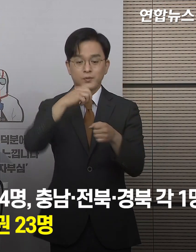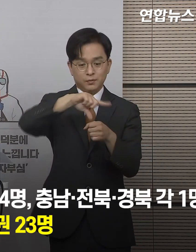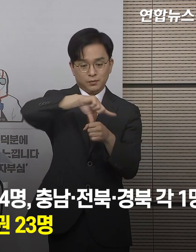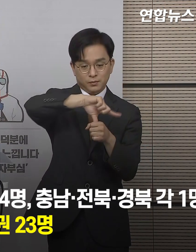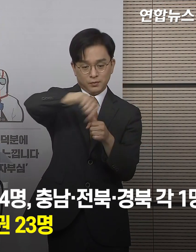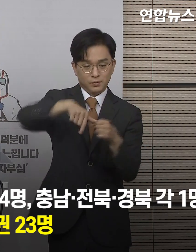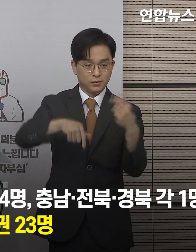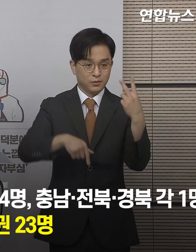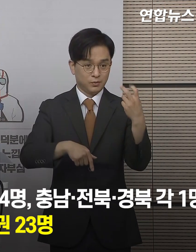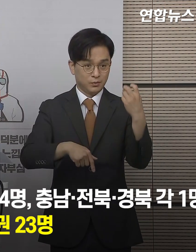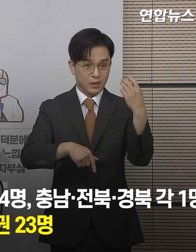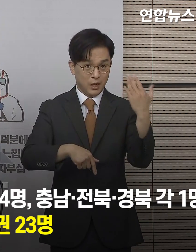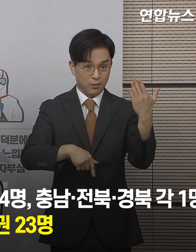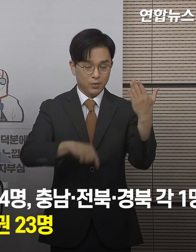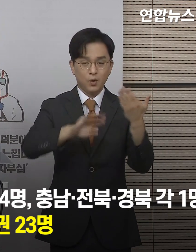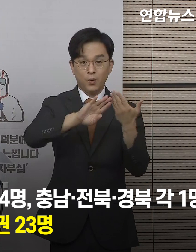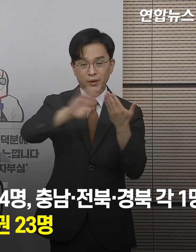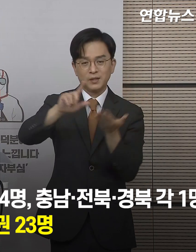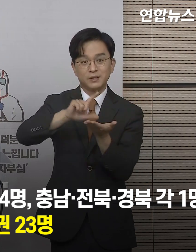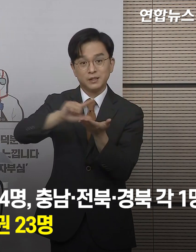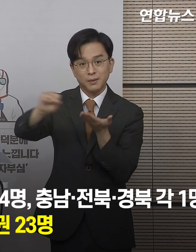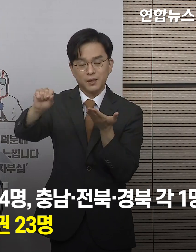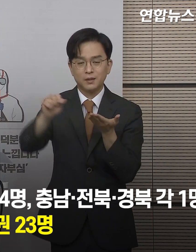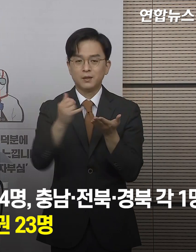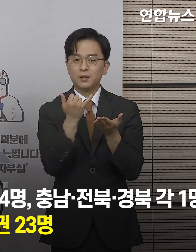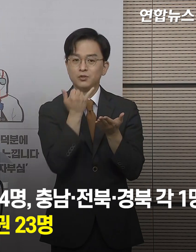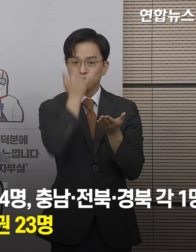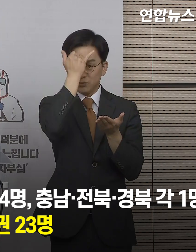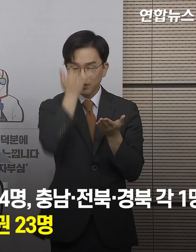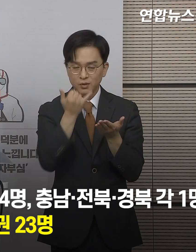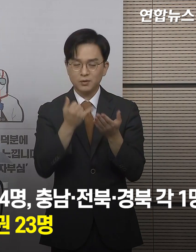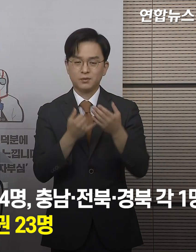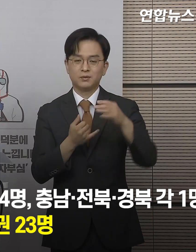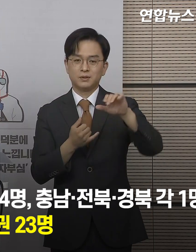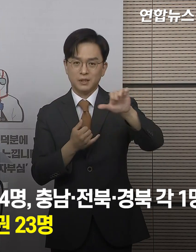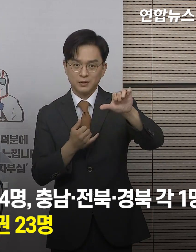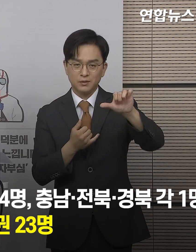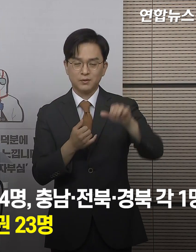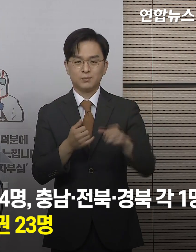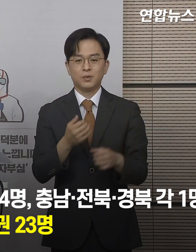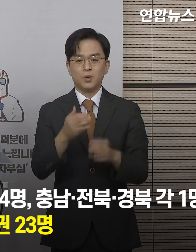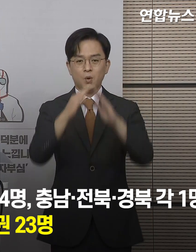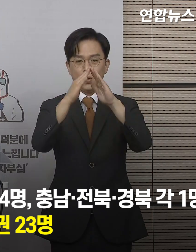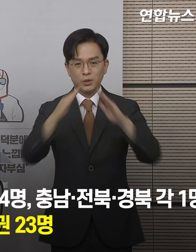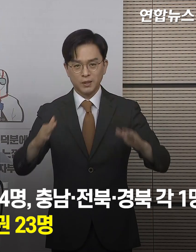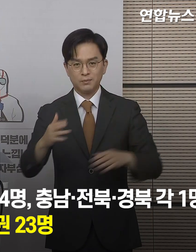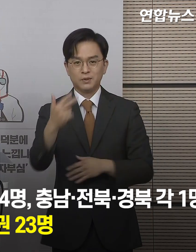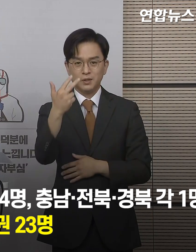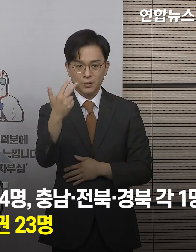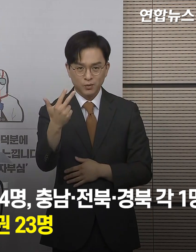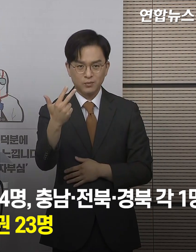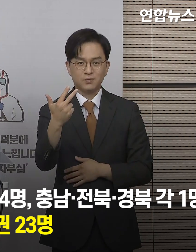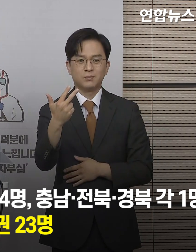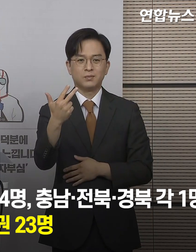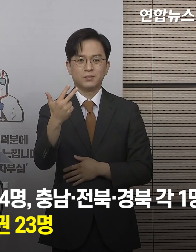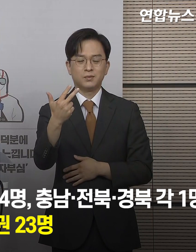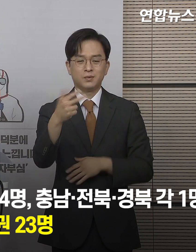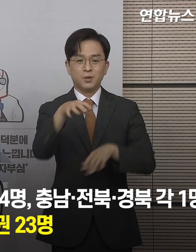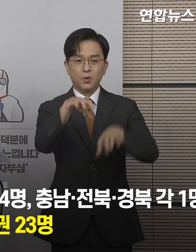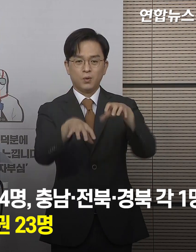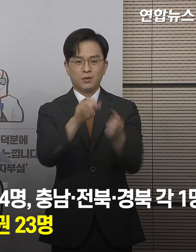이외에도 중부권 5명과 대구 경북에서 11명, 호남권 7명 등으로 확산되고